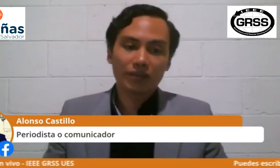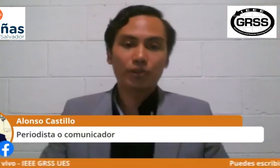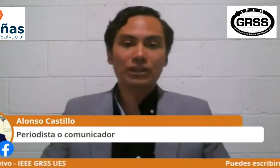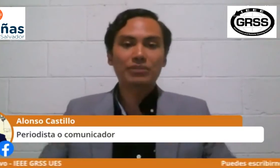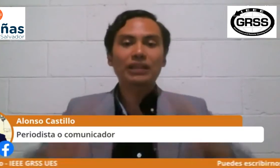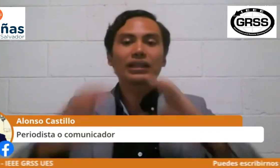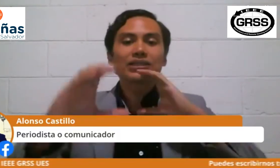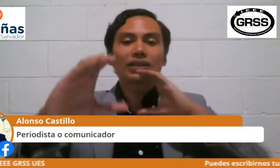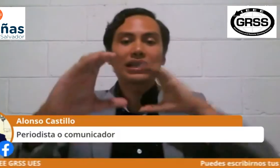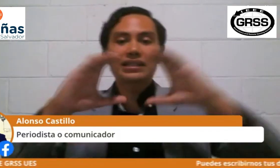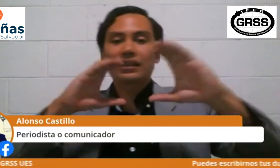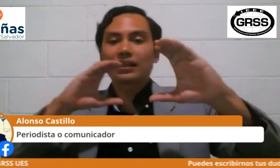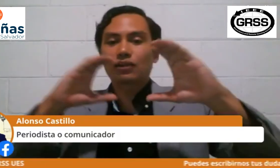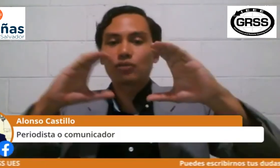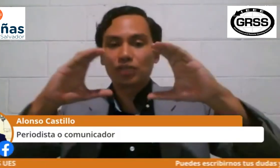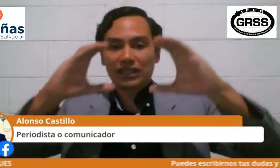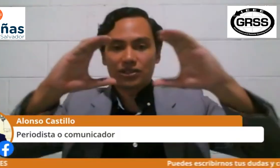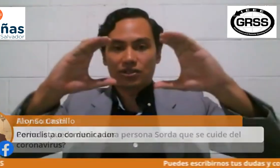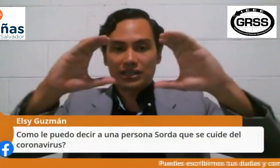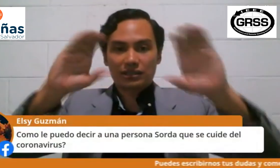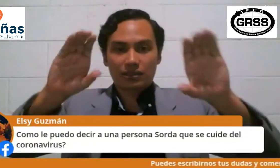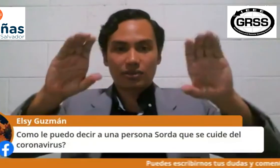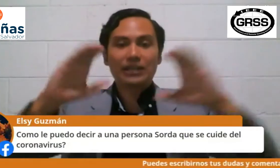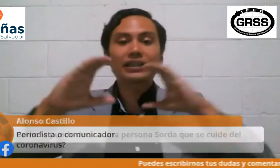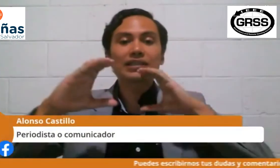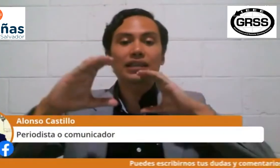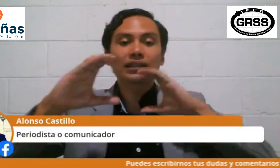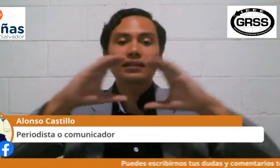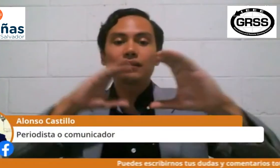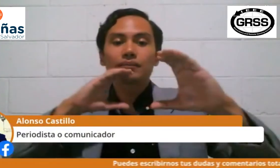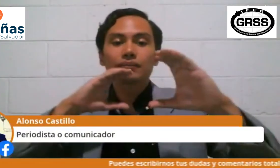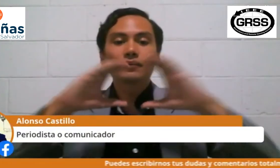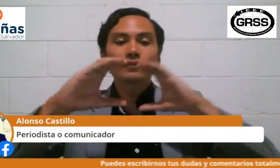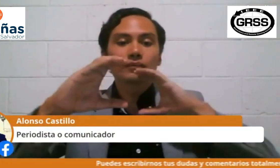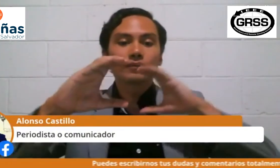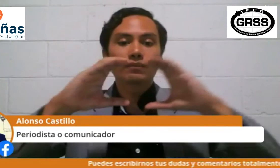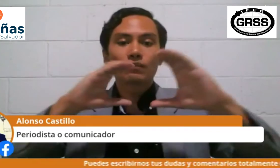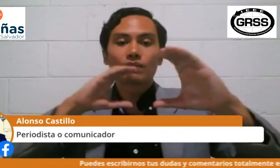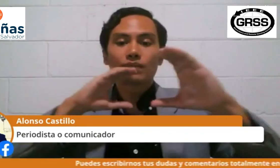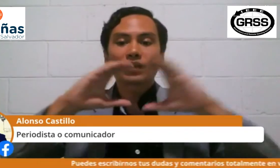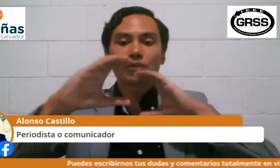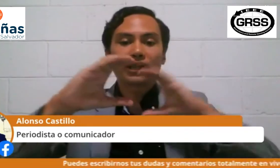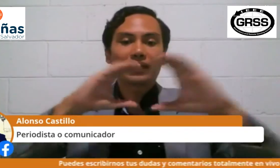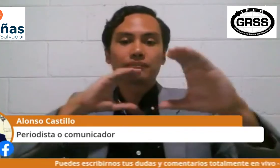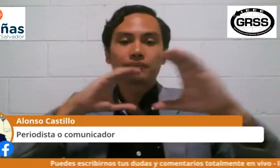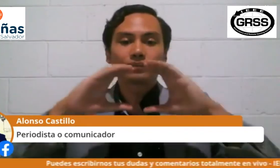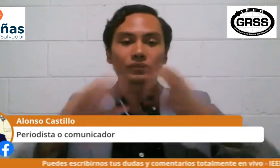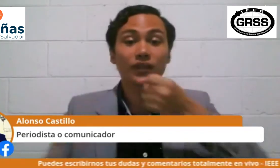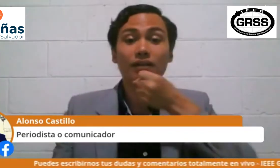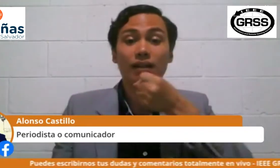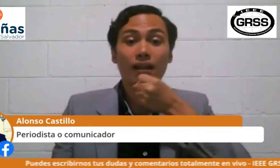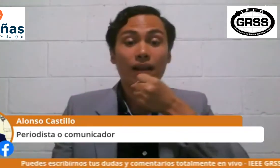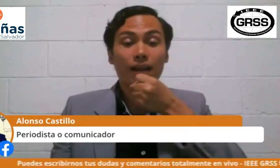O, por ejemplo, también esto es la señal de comunicaciones, con la letra C y por acá.